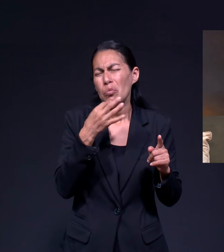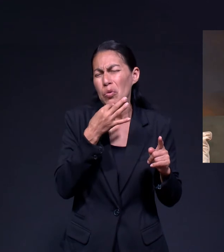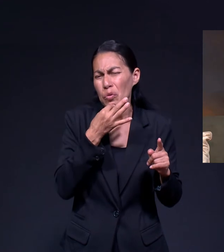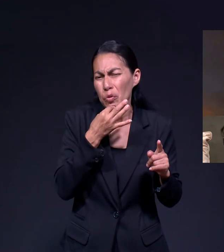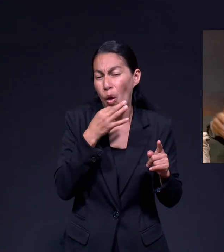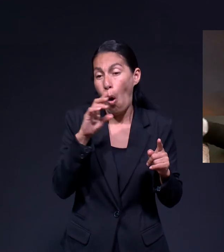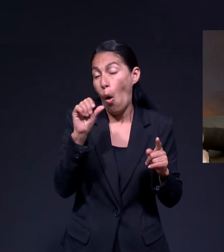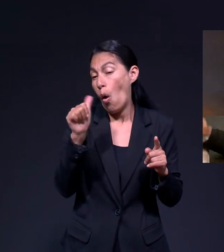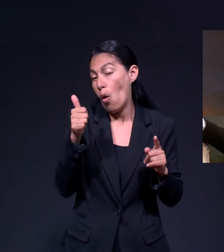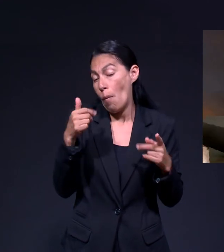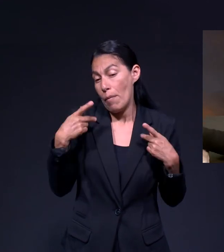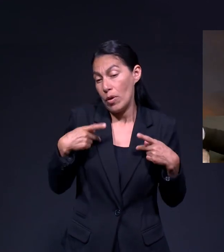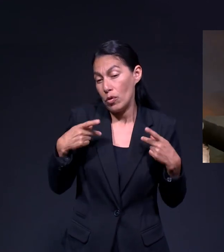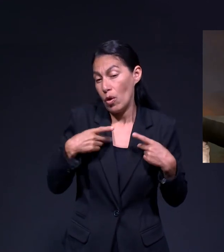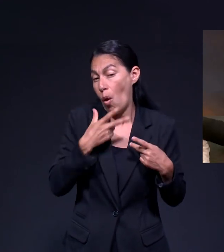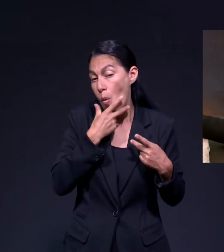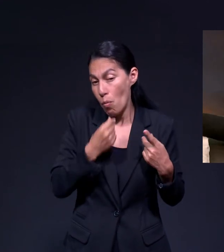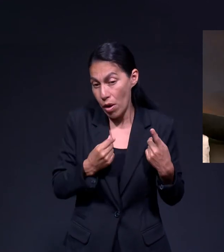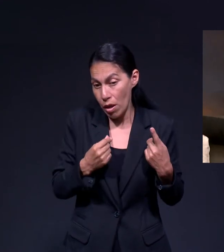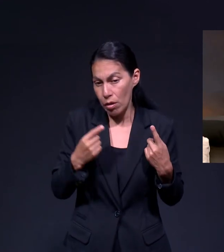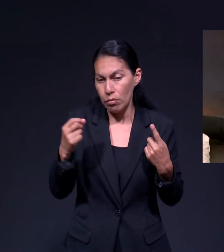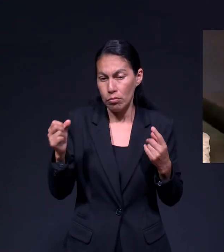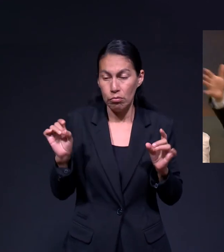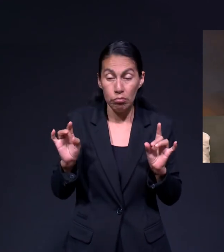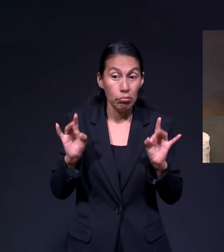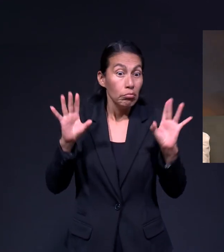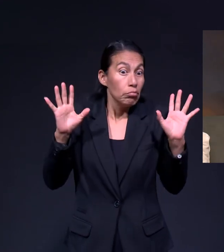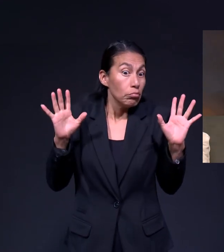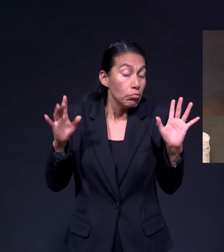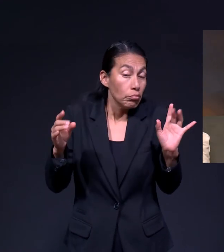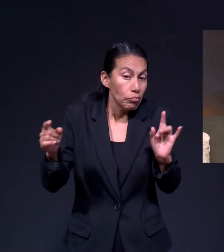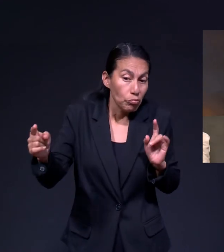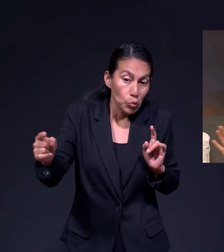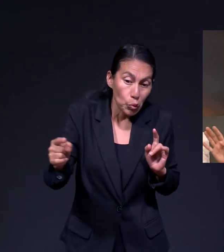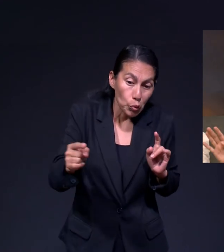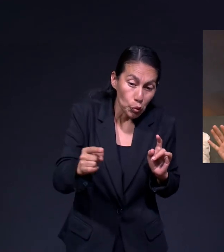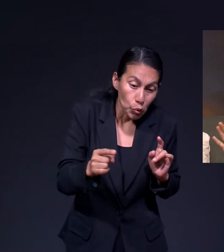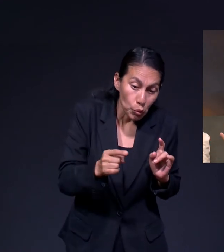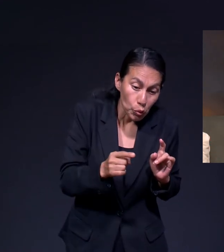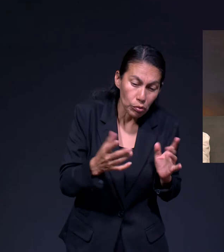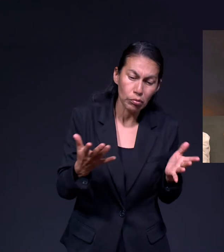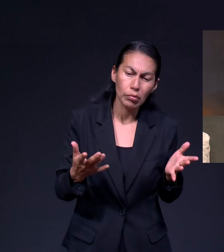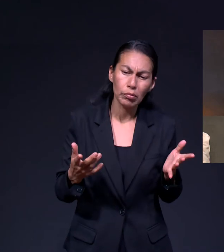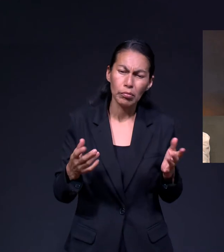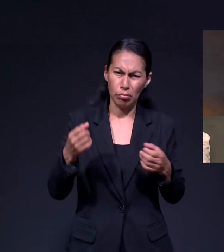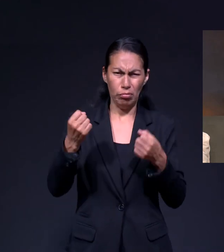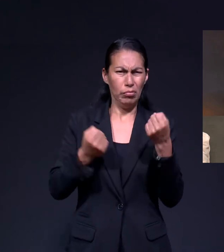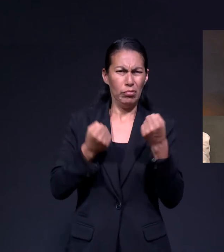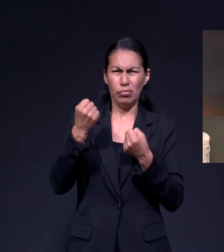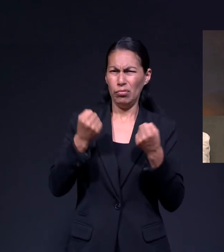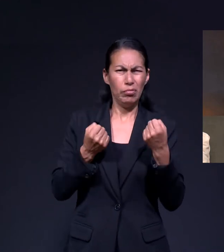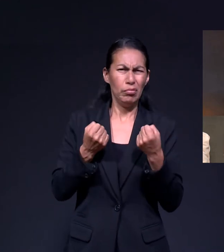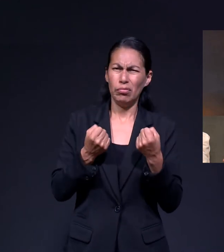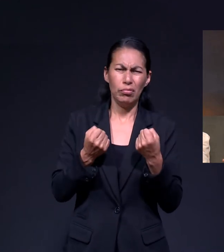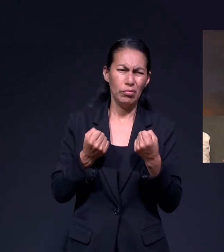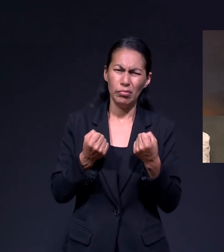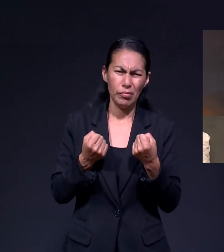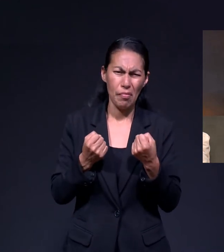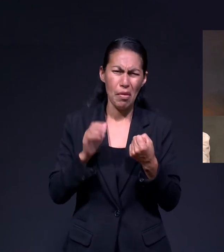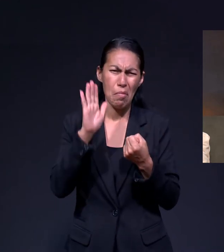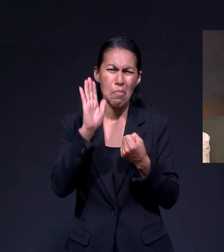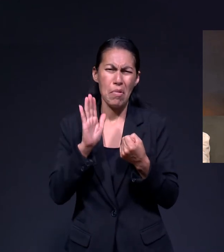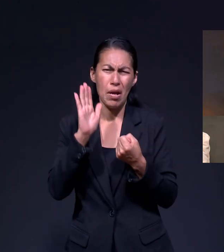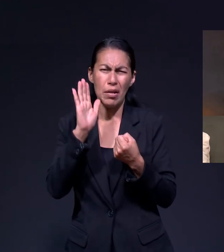señor y a los dos minutos un minuto que le gusta aparece otro señor pérez y no sabemos de dónde apareció porque no si no venían a un